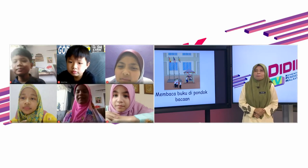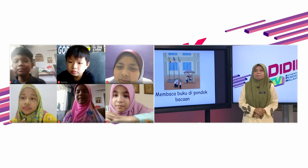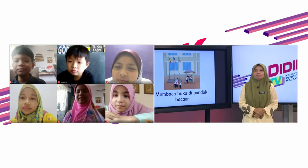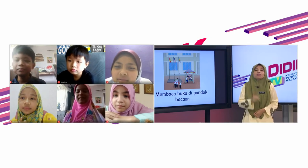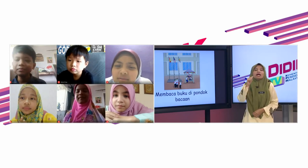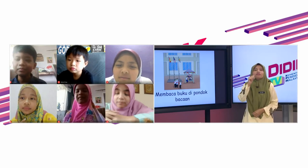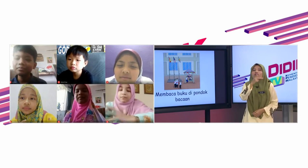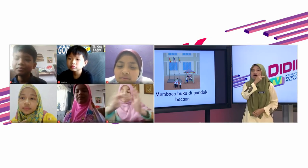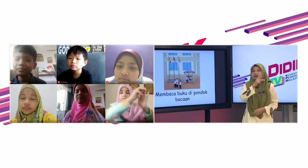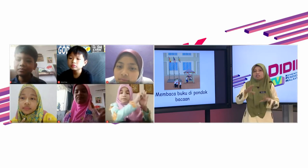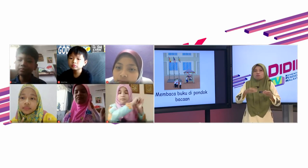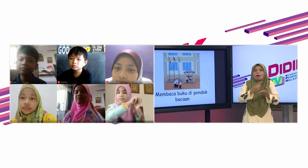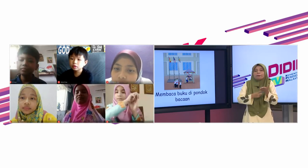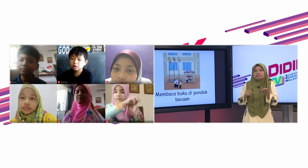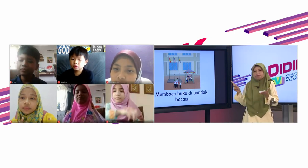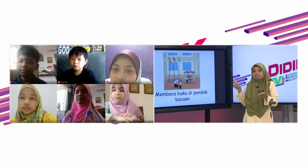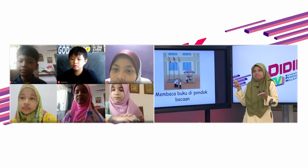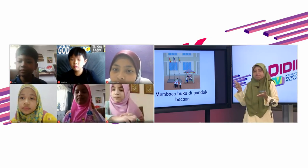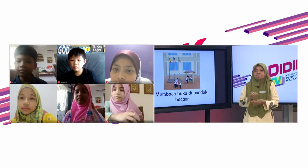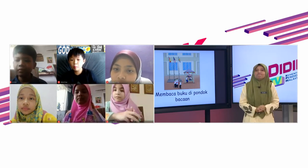Baca buku. Hmm. Akifah, buat apa?